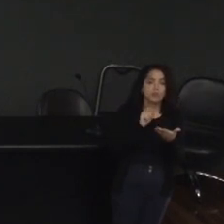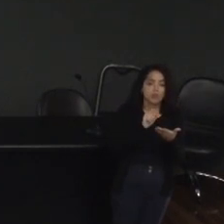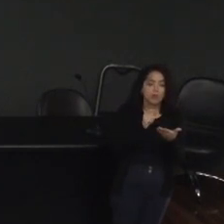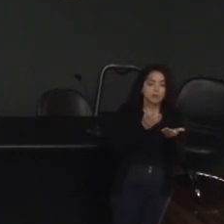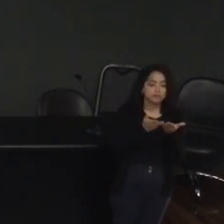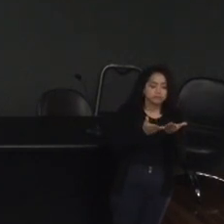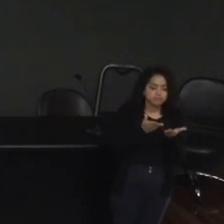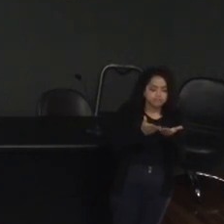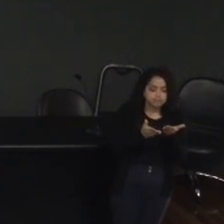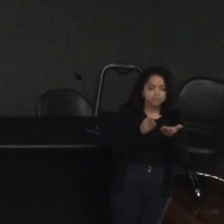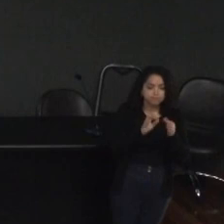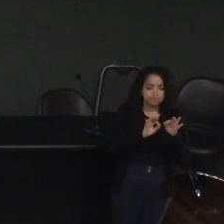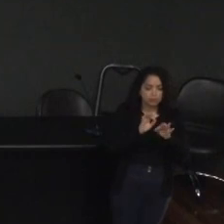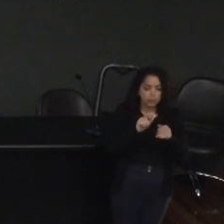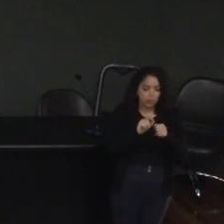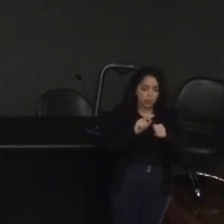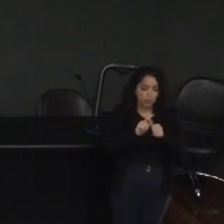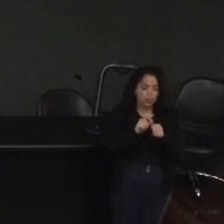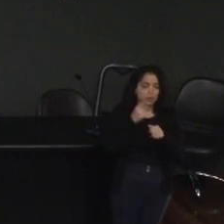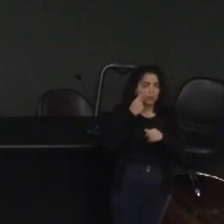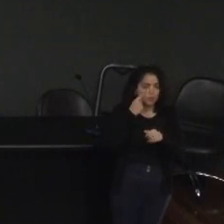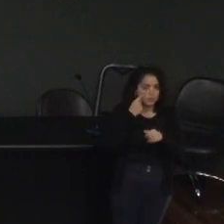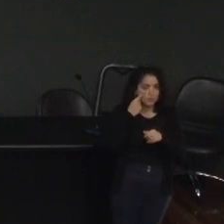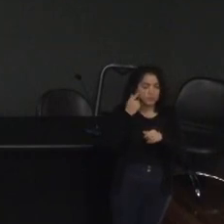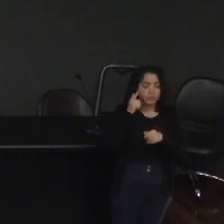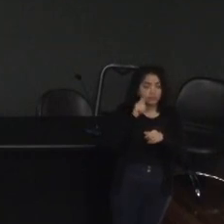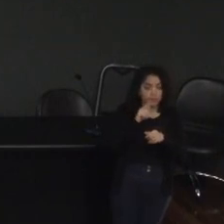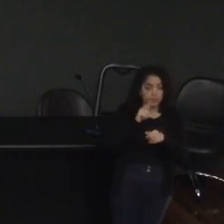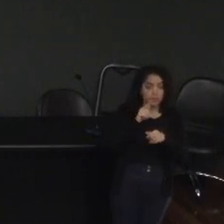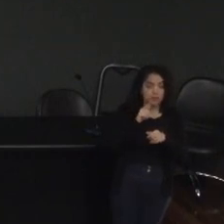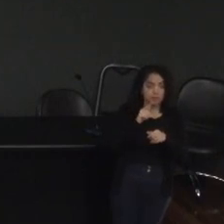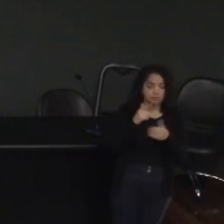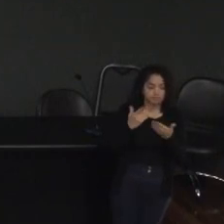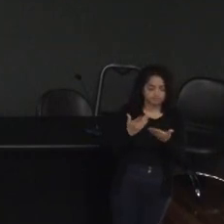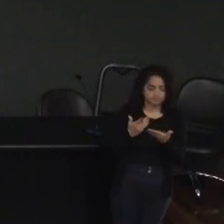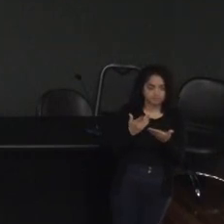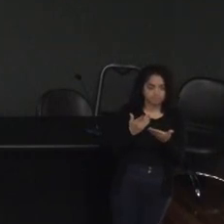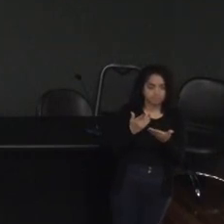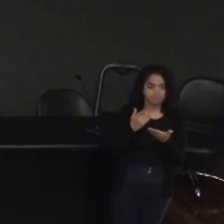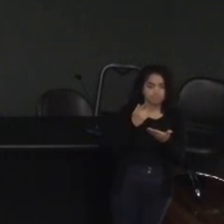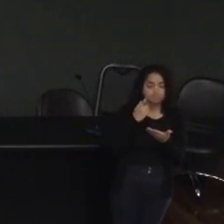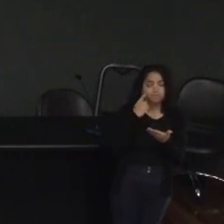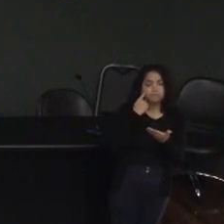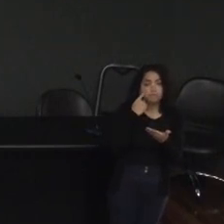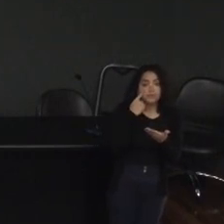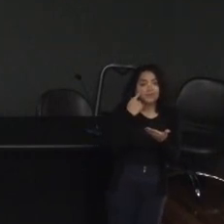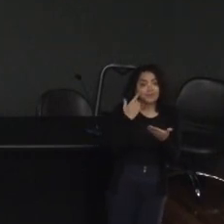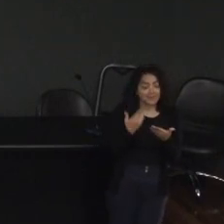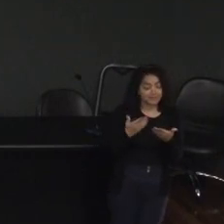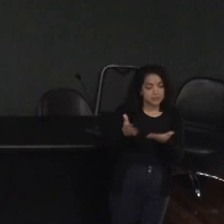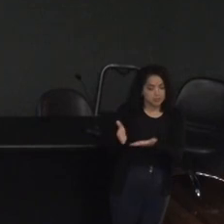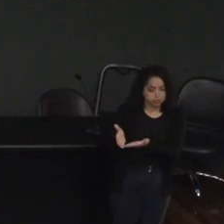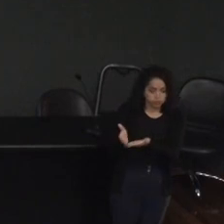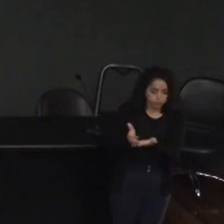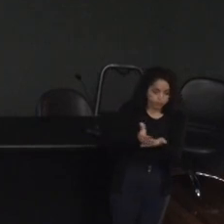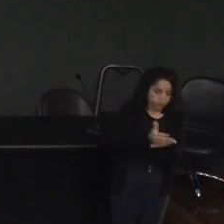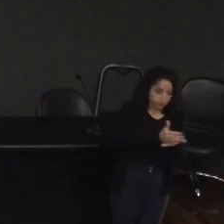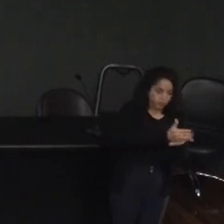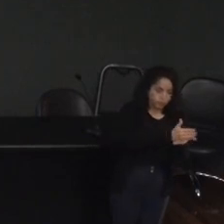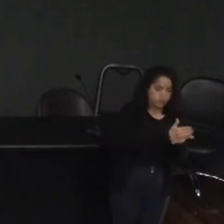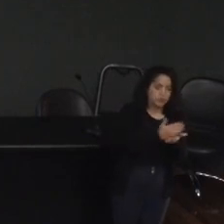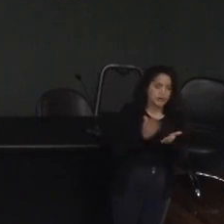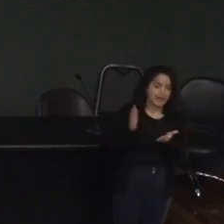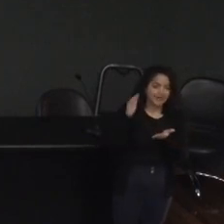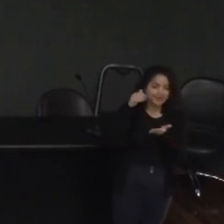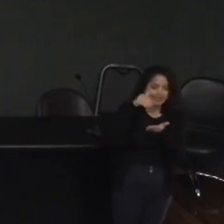o tratamento é realizado Vocês conseguem ver que isso aqui é o modo pelo qual o tratamento é realizado desde a coleta até a destinação